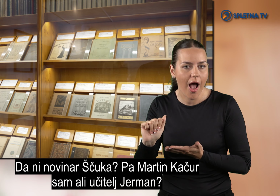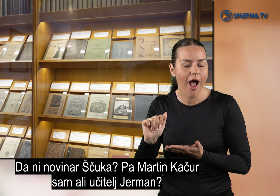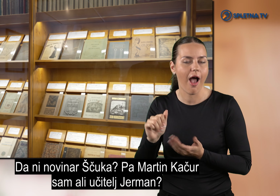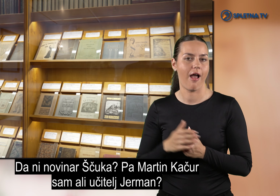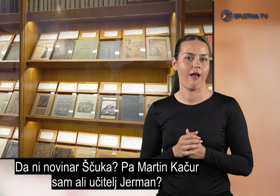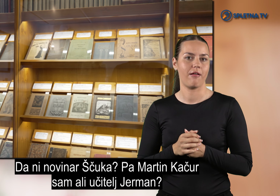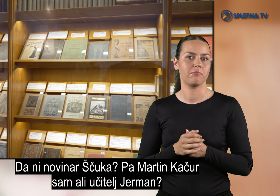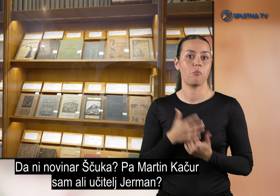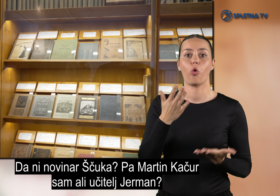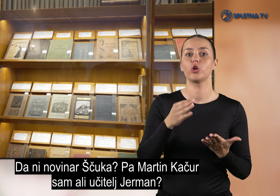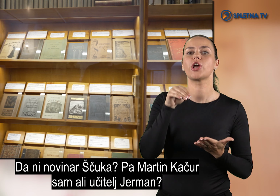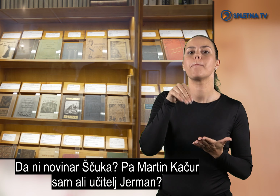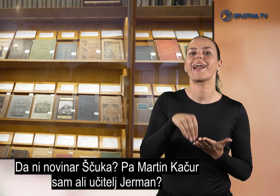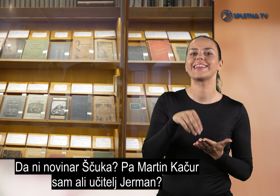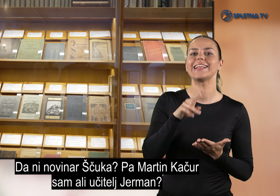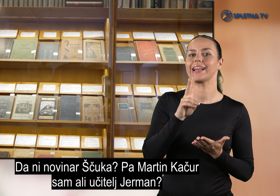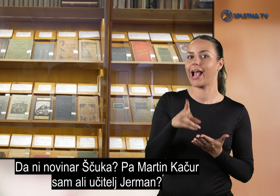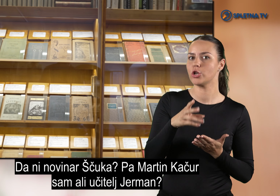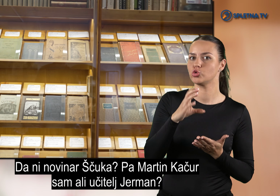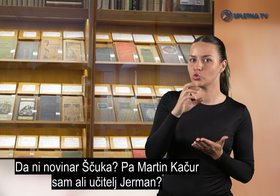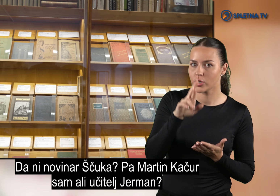pa Martin Kačur sam ali učitelj Jerman?